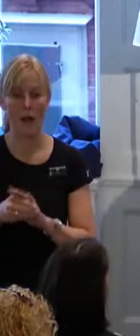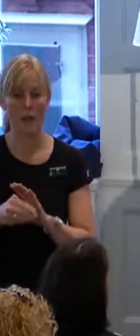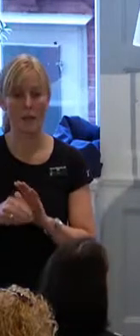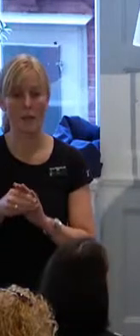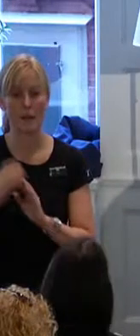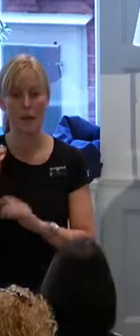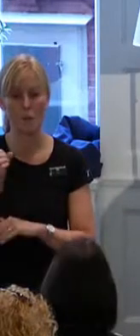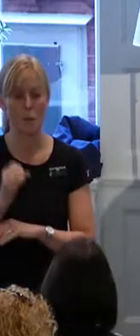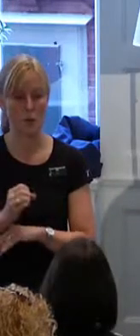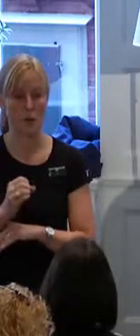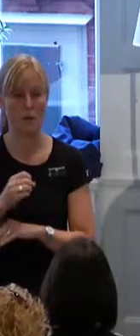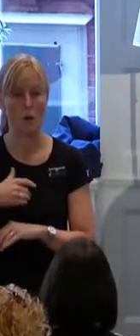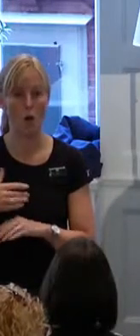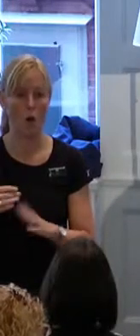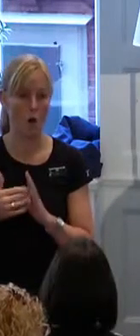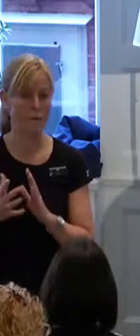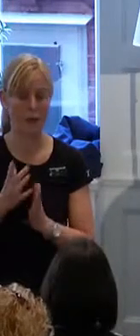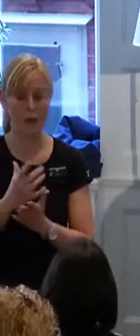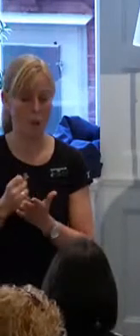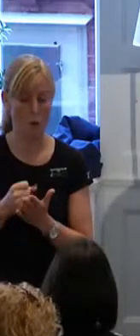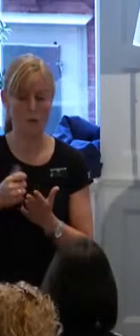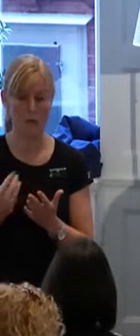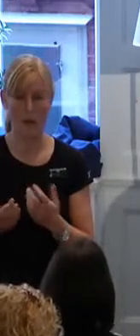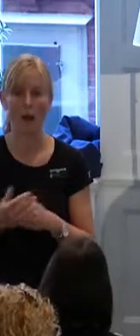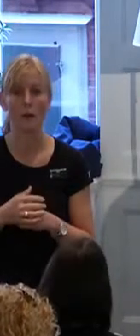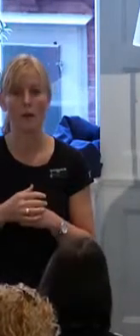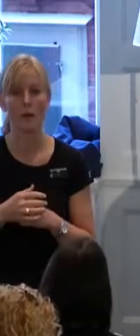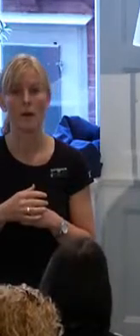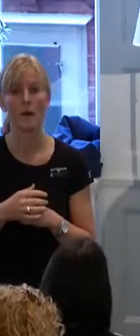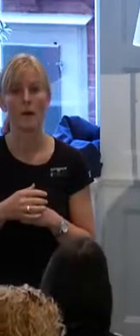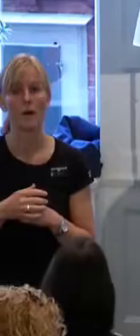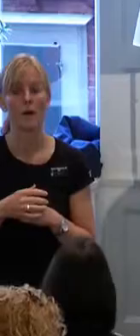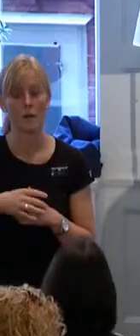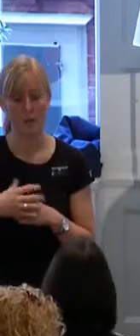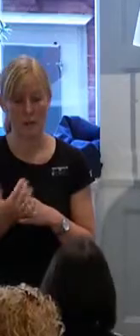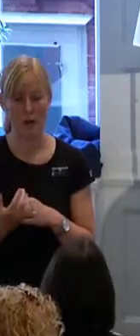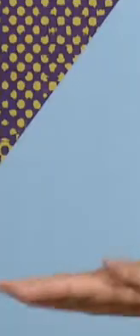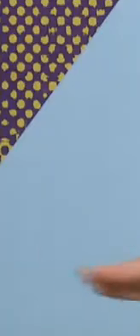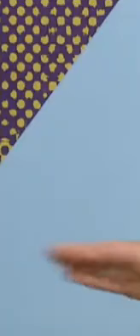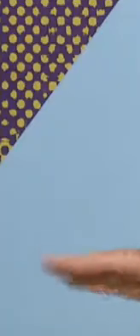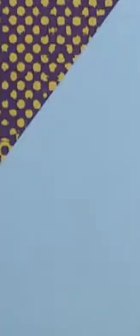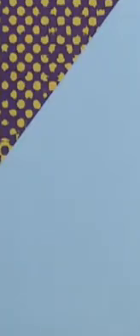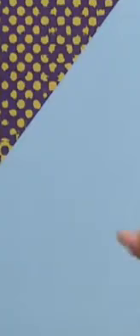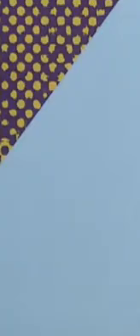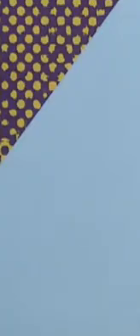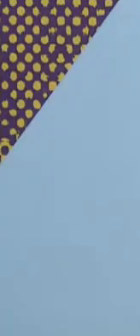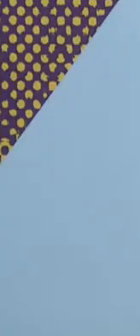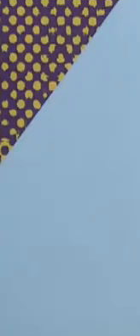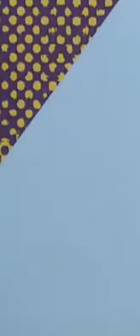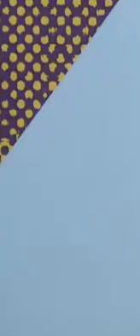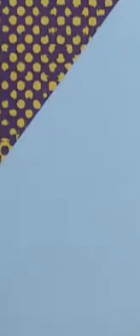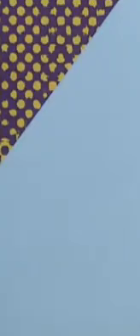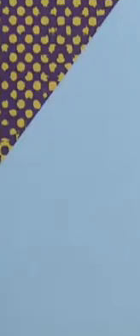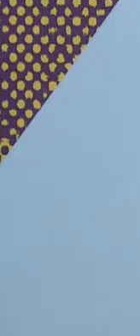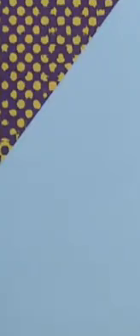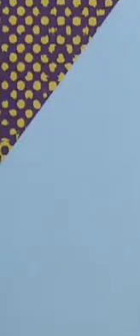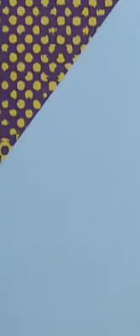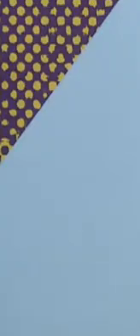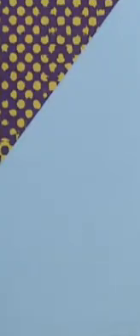i procent av din inkomst, ja. Der er jo også ett loft på, så du vill ju inte kunna få 90% av din